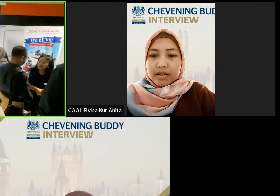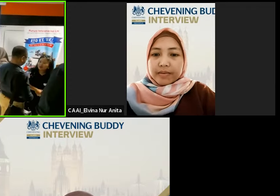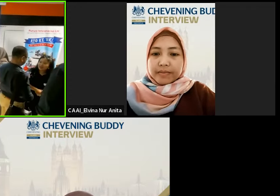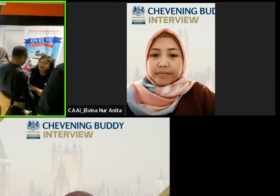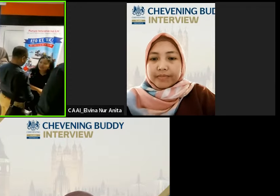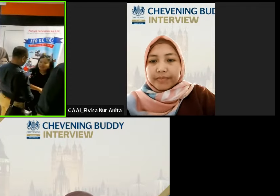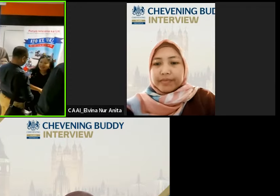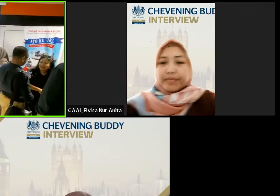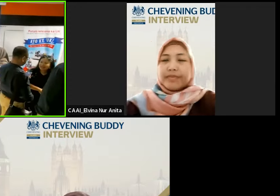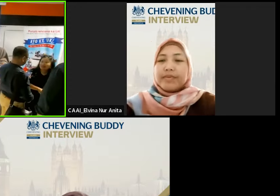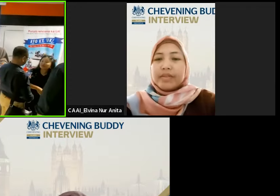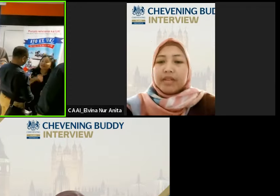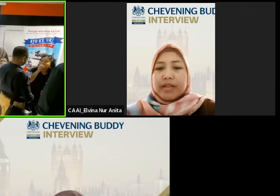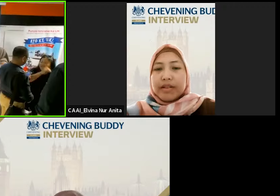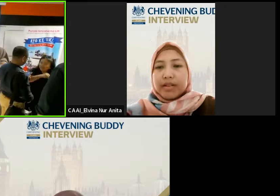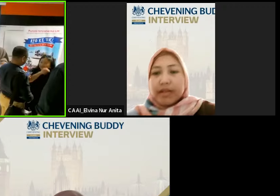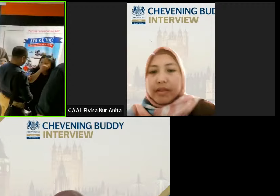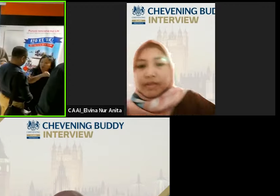mana